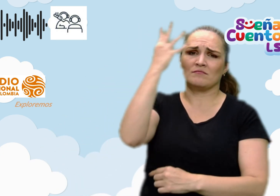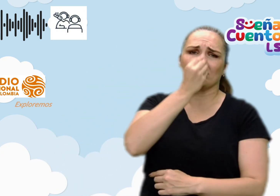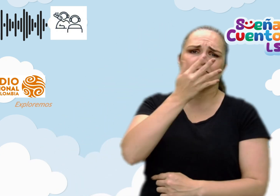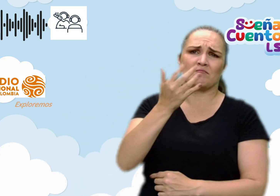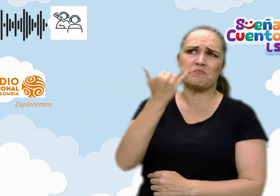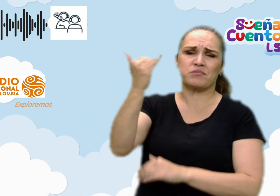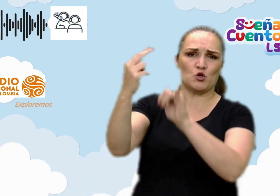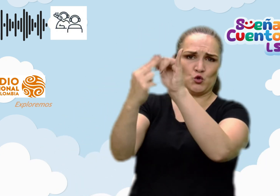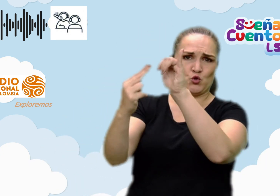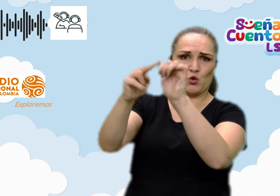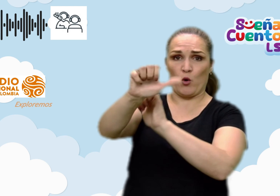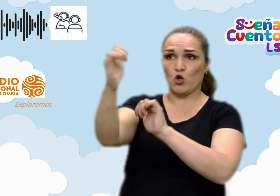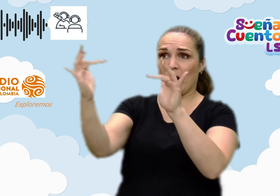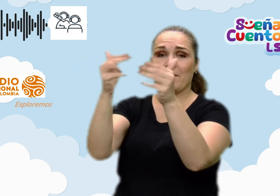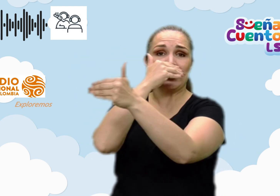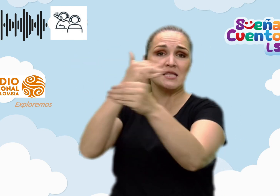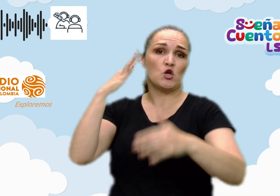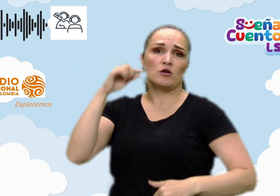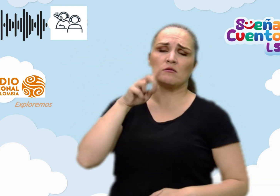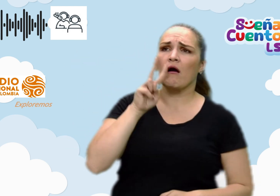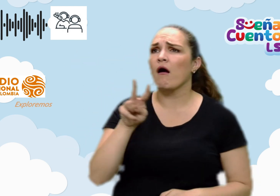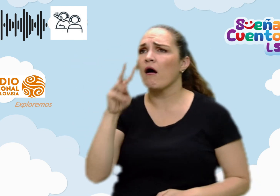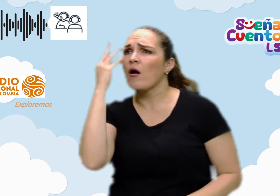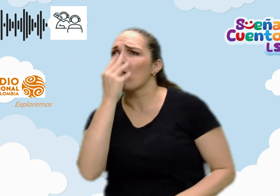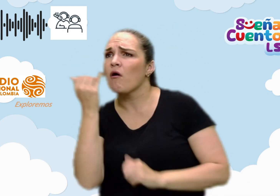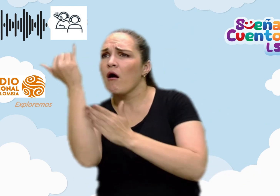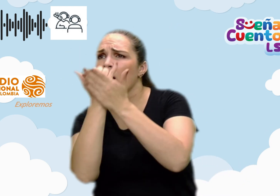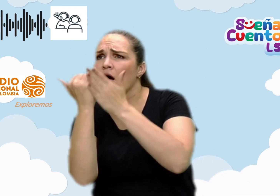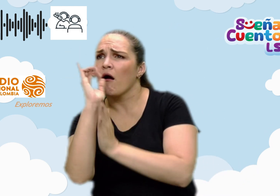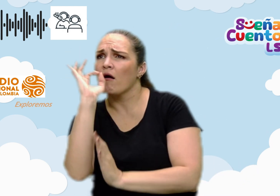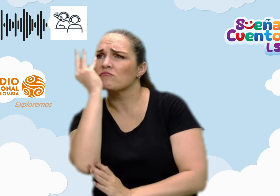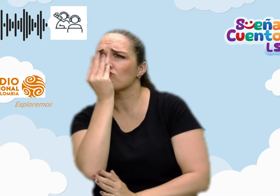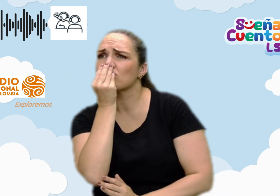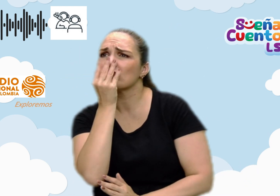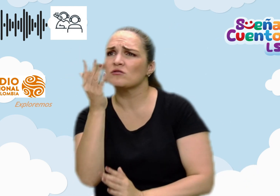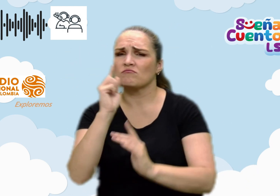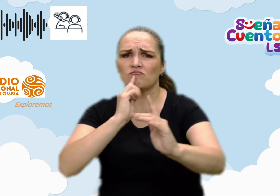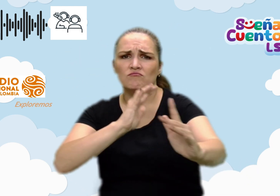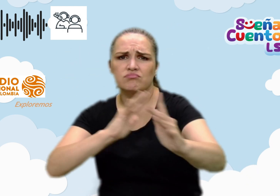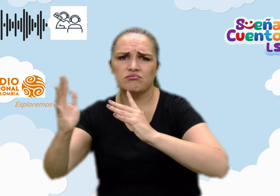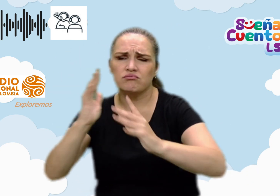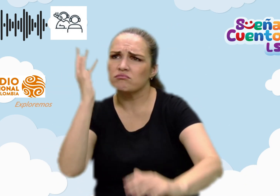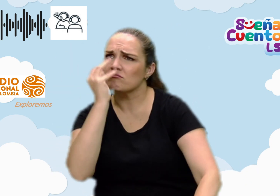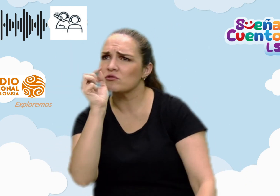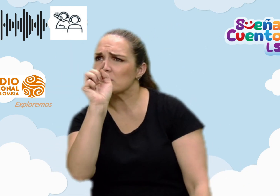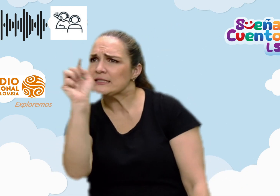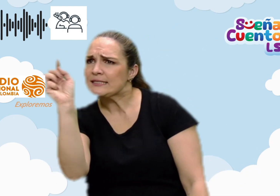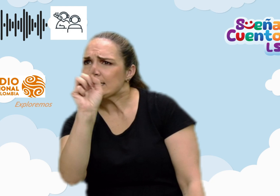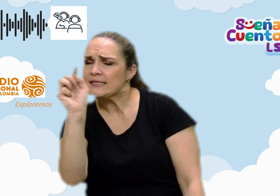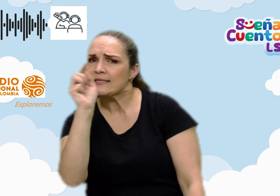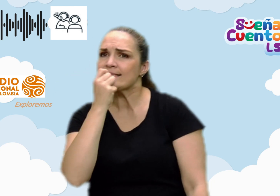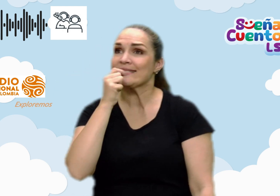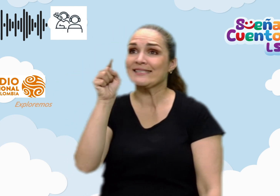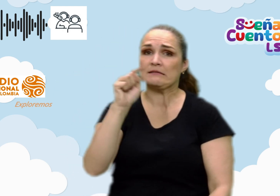canal que vimos lindísimo para niños oyentes, con unas ilustraciones preciosas, unas